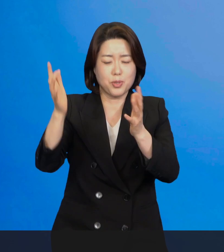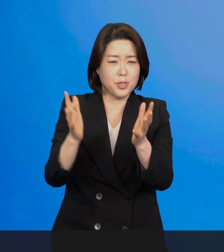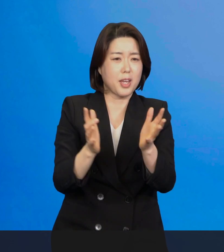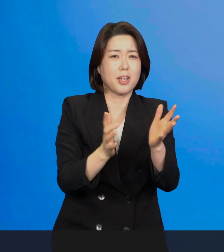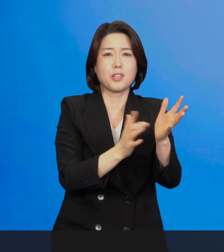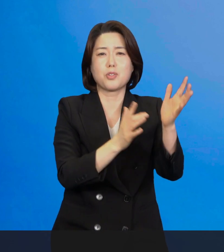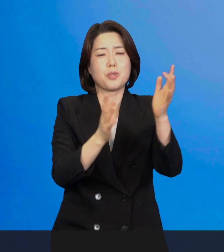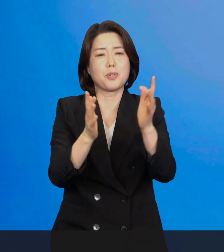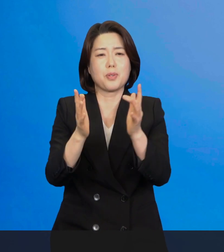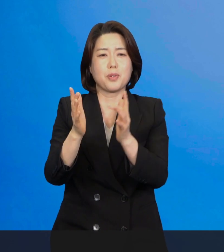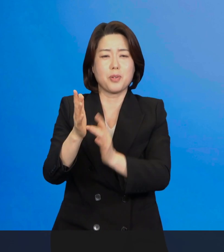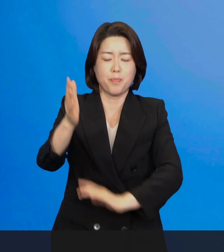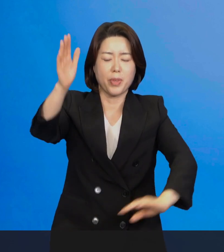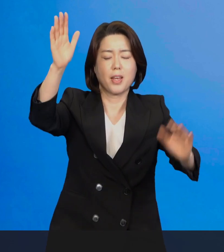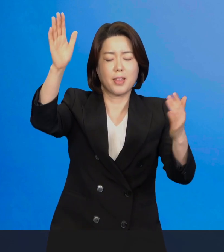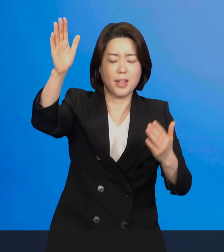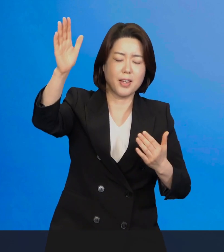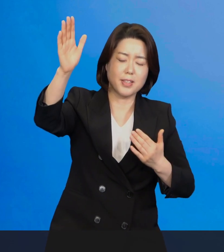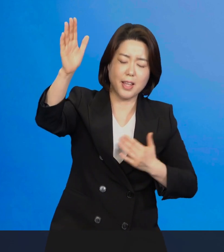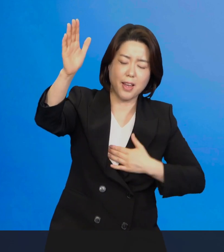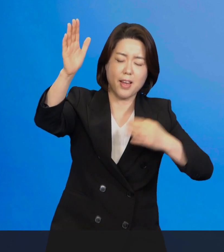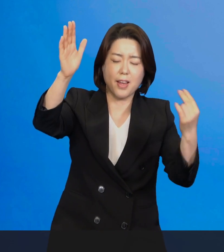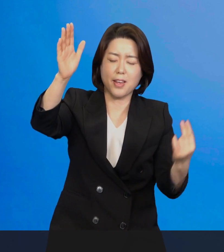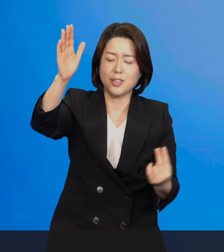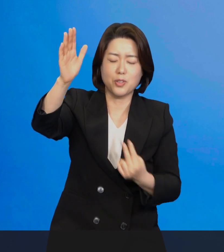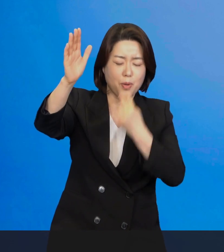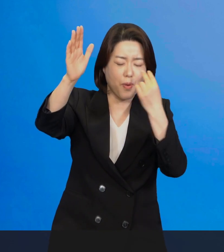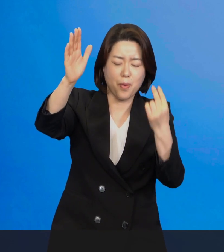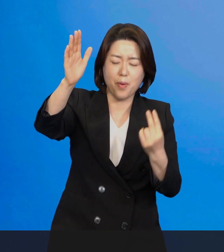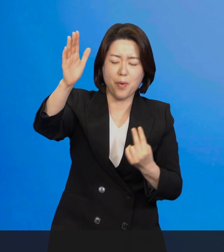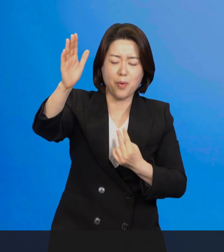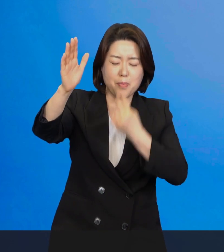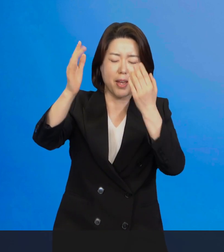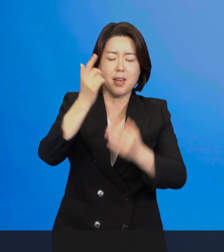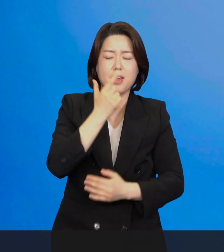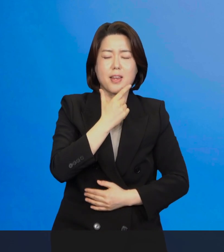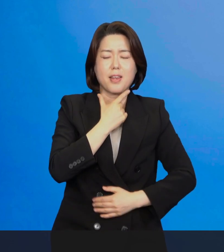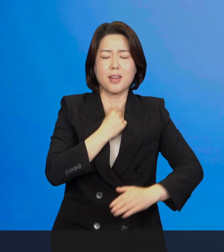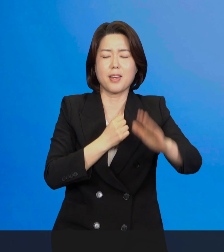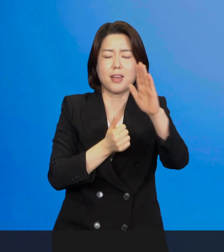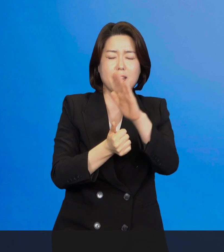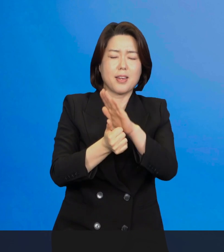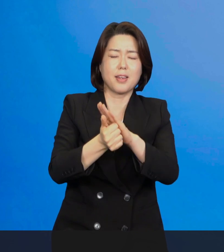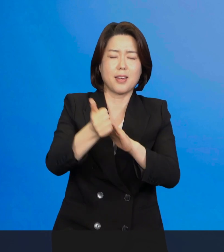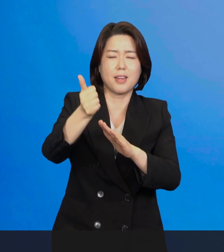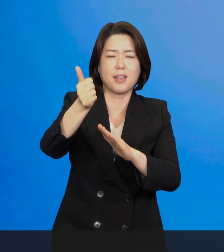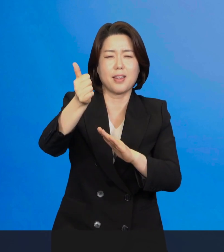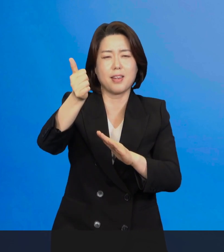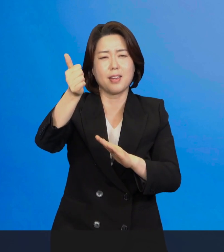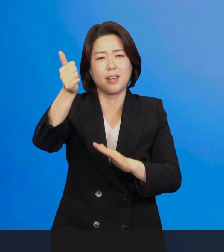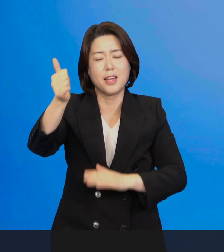주 예수 나의 산소망.